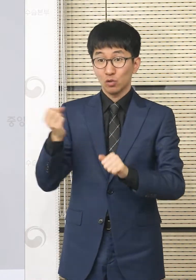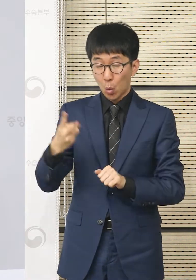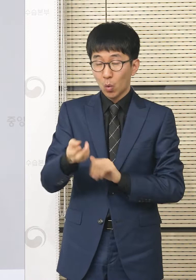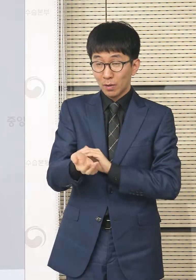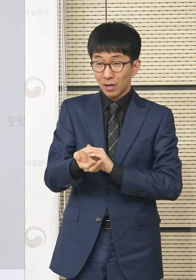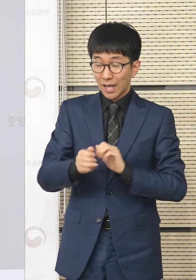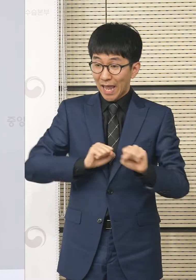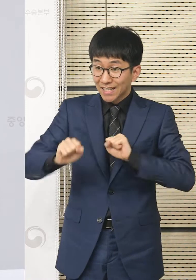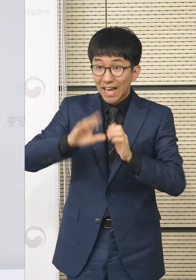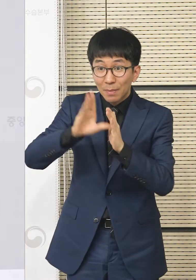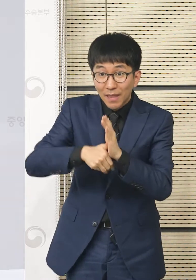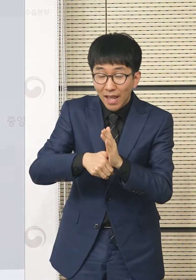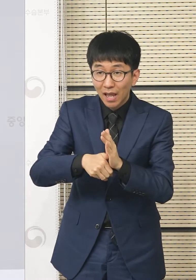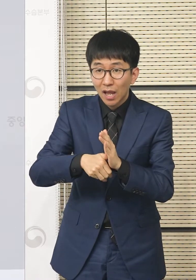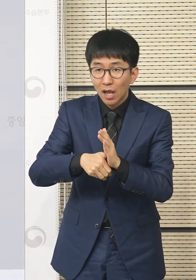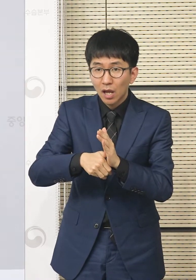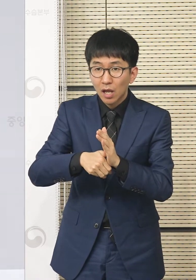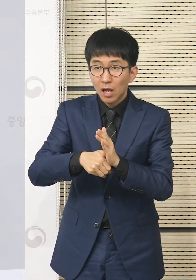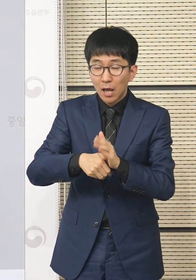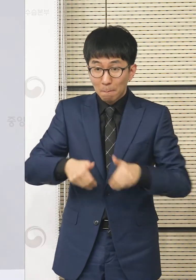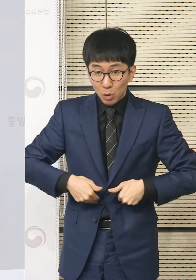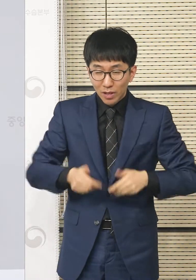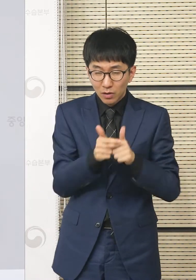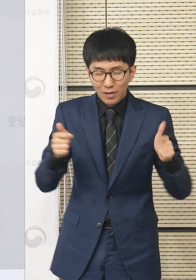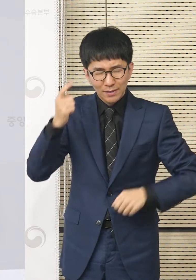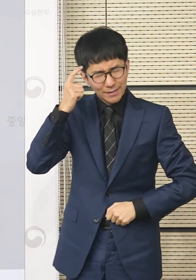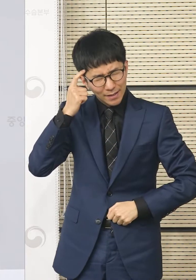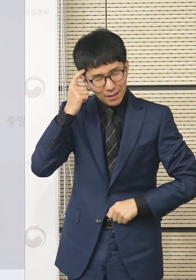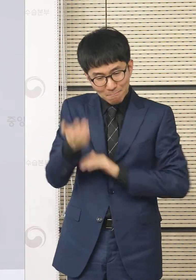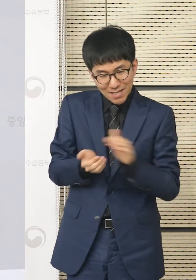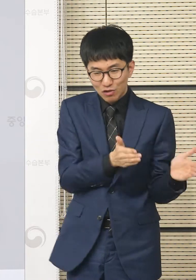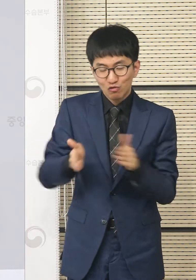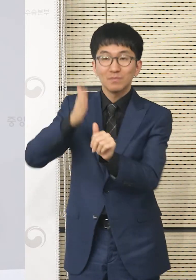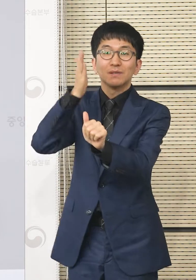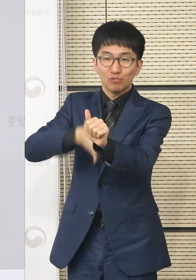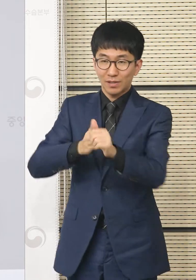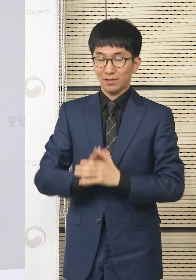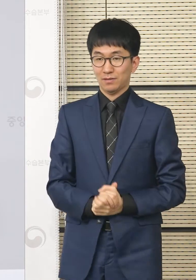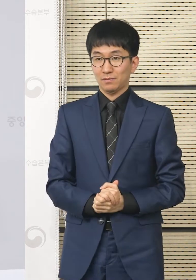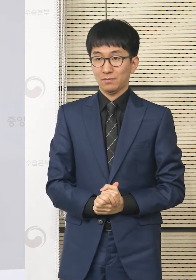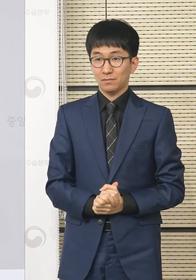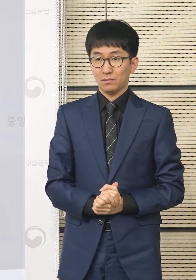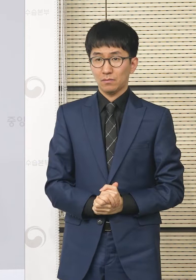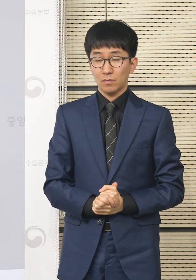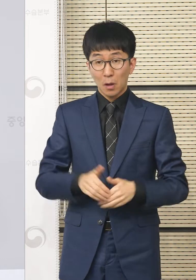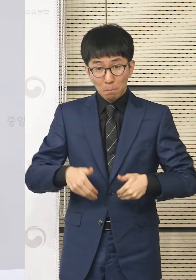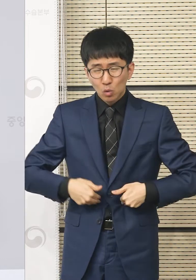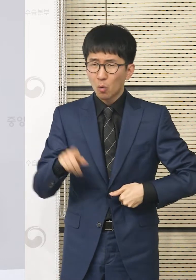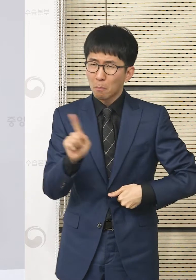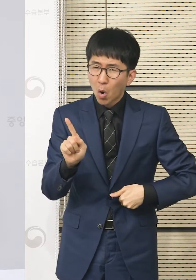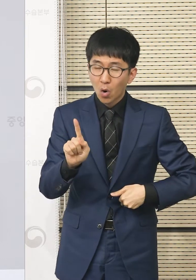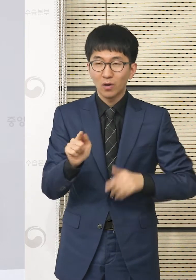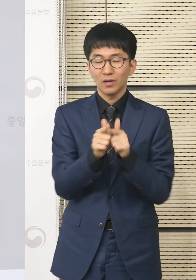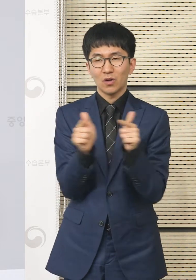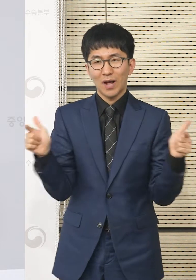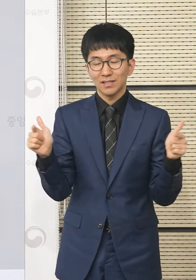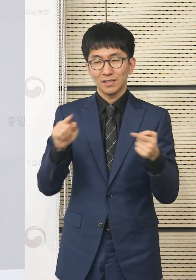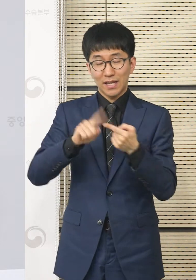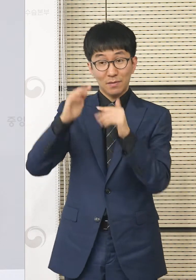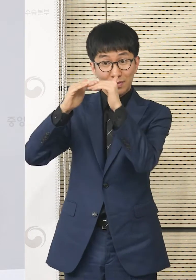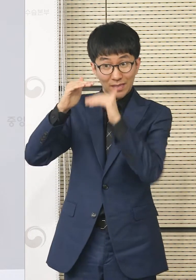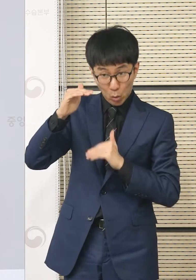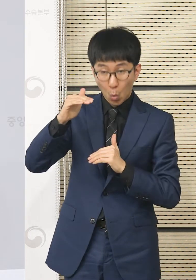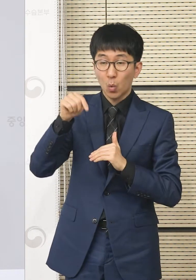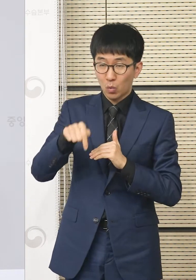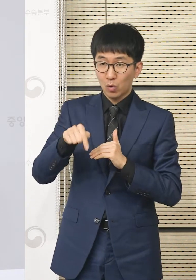있어서도 여러 가지 방역적으로 필요한 사항을 고려해 주시기 바라며 어떠한 방역조치가 필요한지